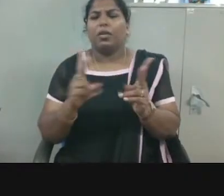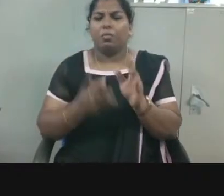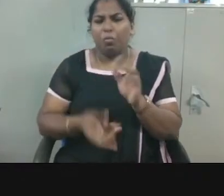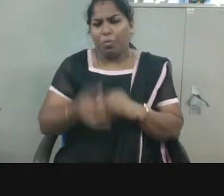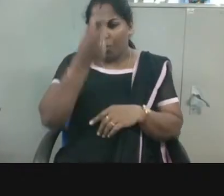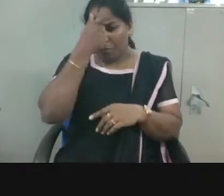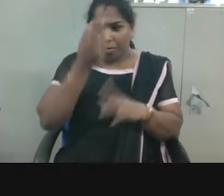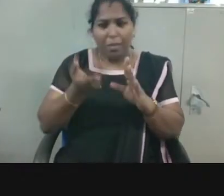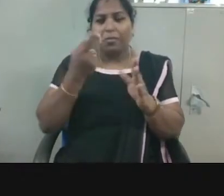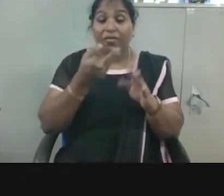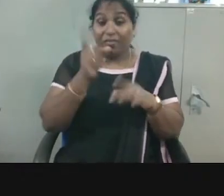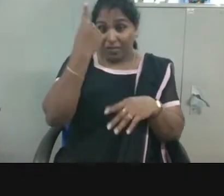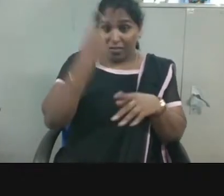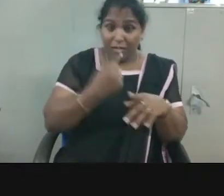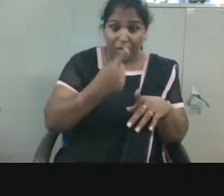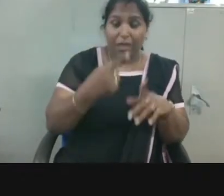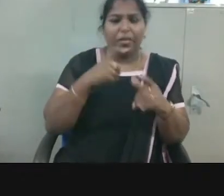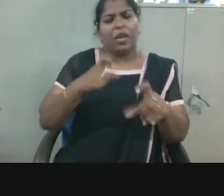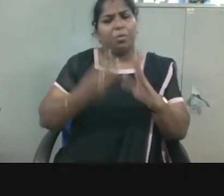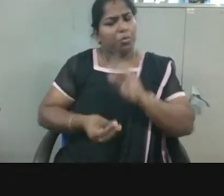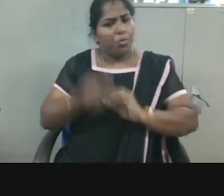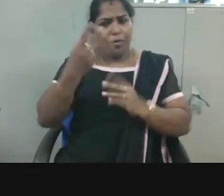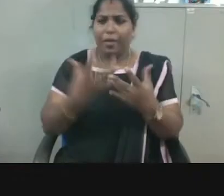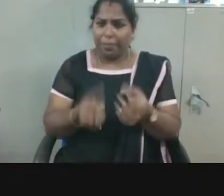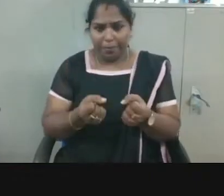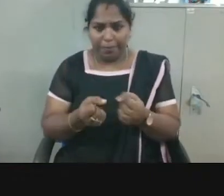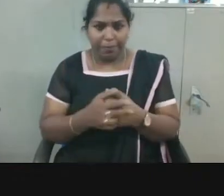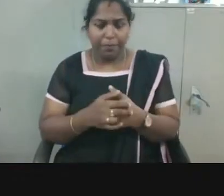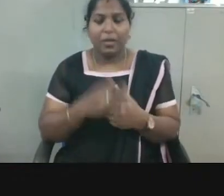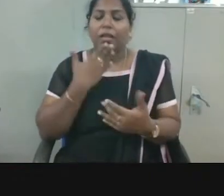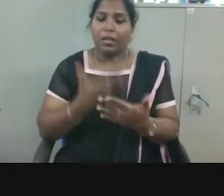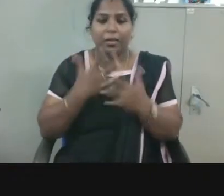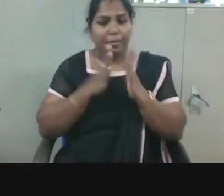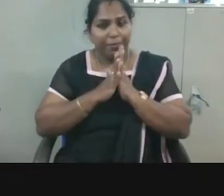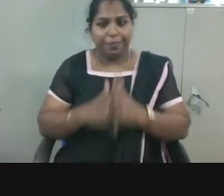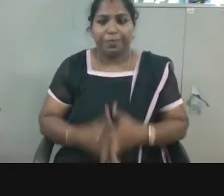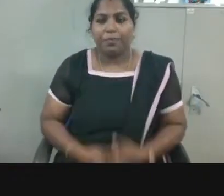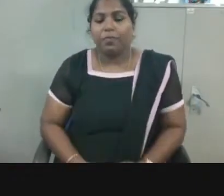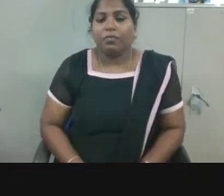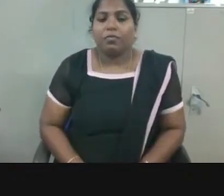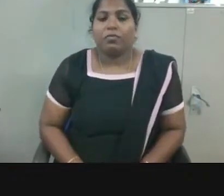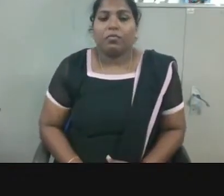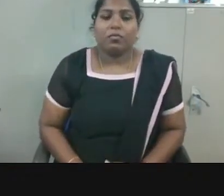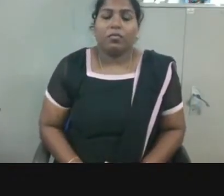പ്രാധാന്യം കൊടുക്കുന്നത്. അവർക്കാണ് ഈ കെയറുകളെല്ലാം നമ്മൾ കൊടുക്കുന്നത്. നന്ദി, നമസ്കാരം.